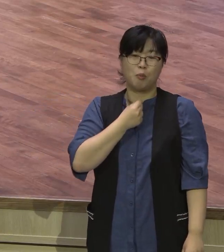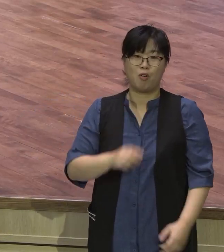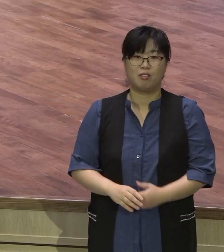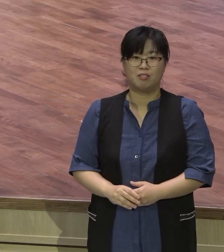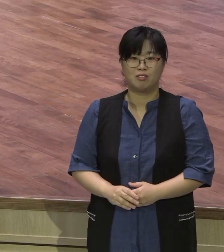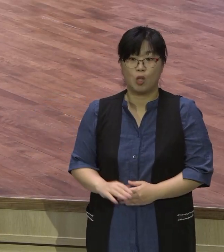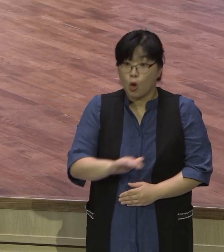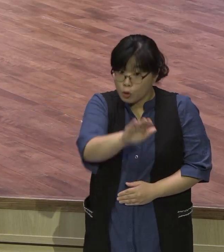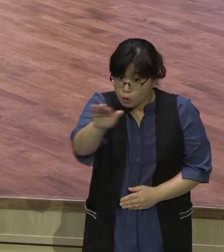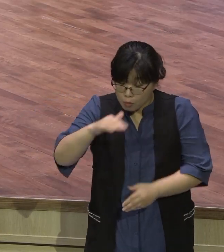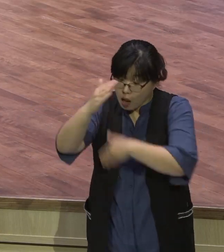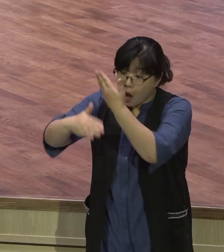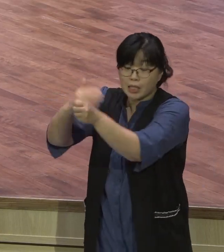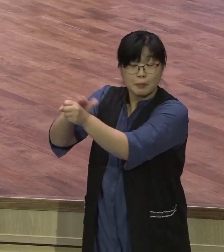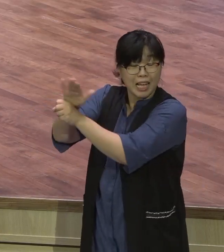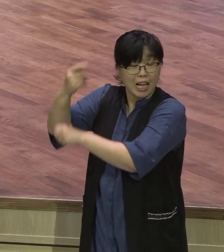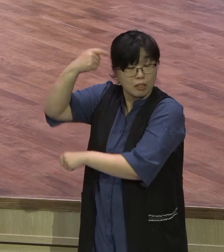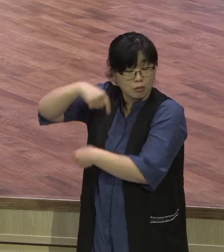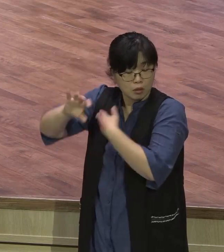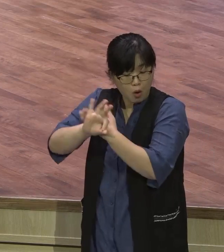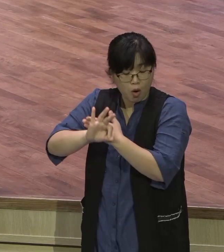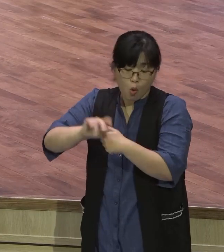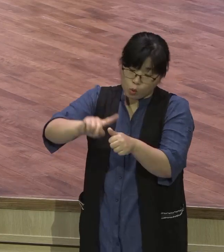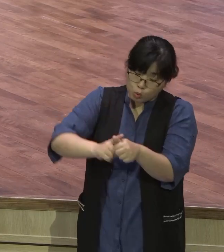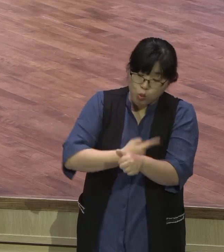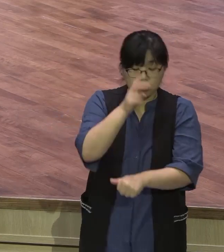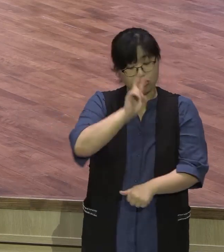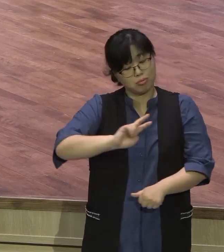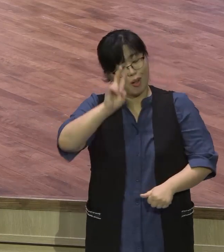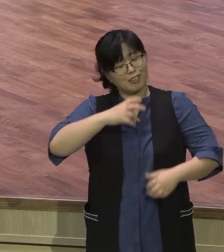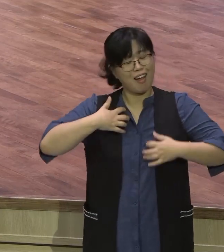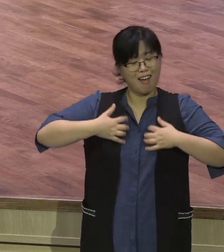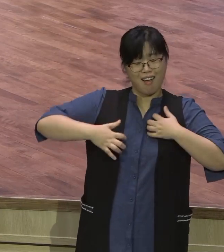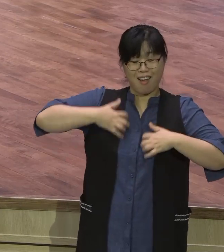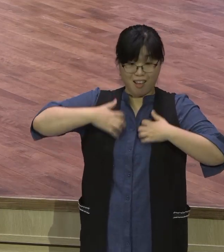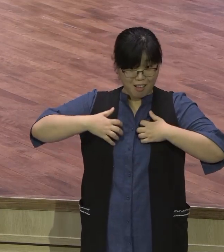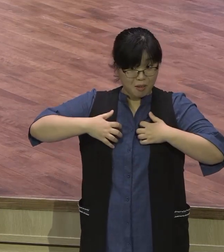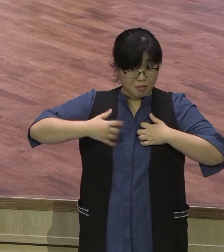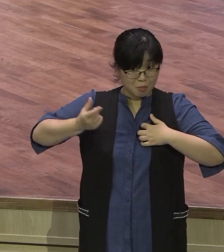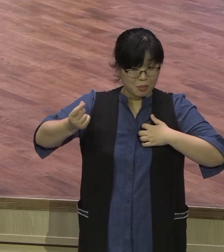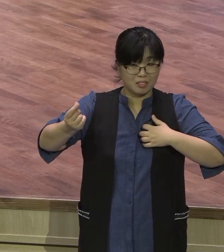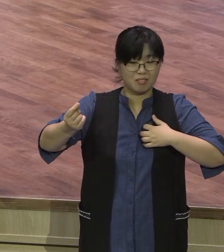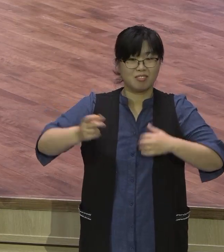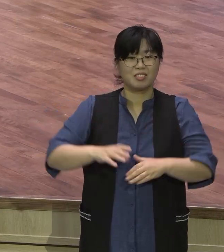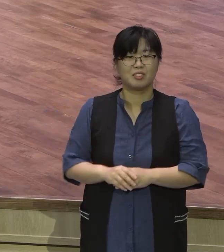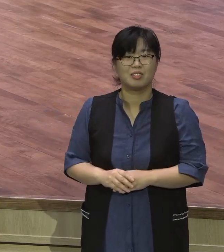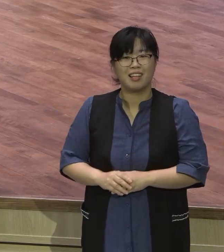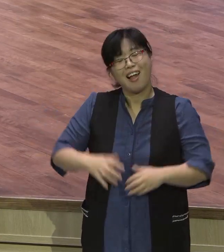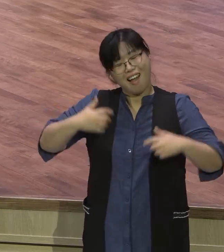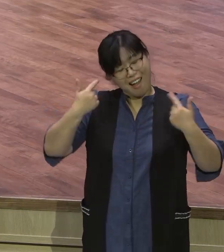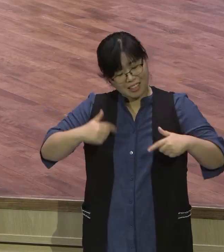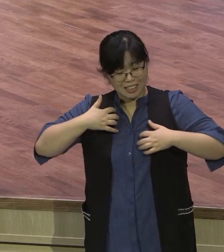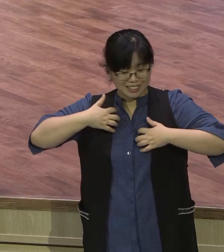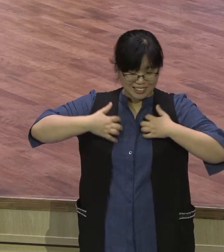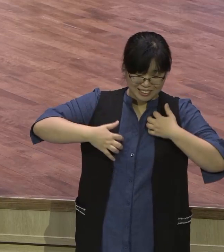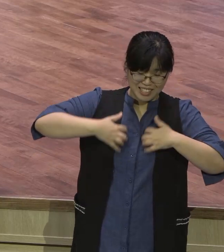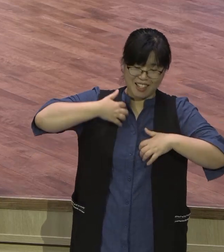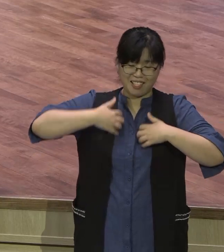제가 오늘도 우리 장롱들 특강 미안했지만 여러분요 정말로 즐겁고 행복한 거의